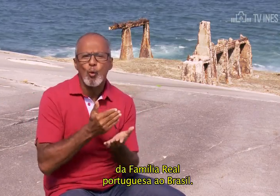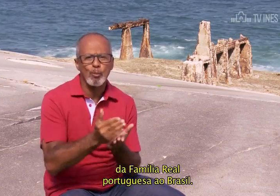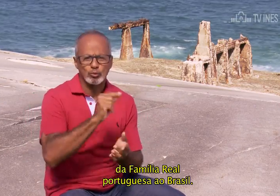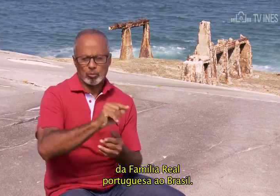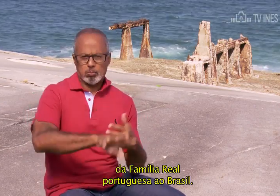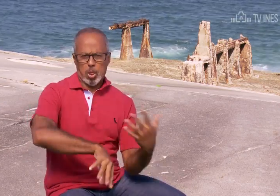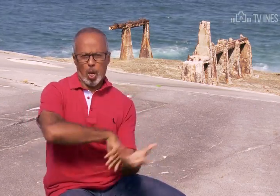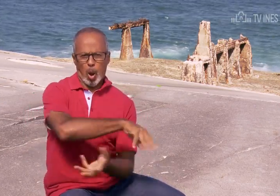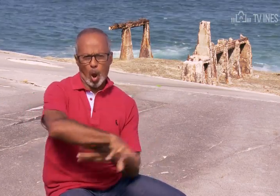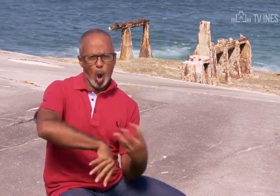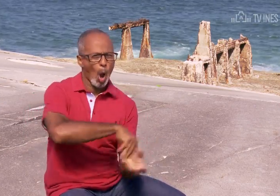Brasil.